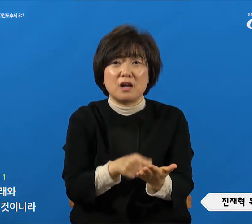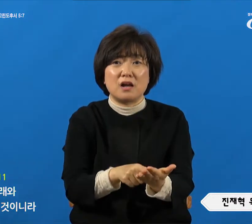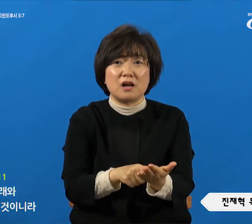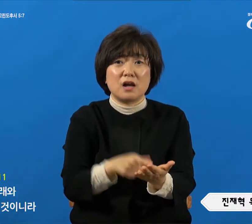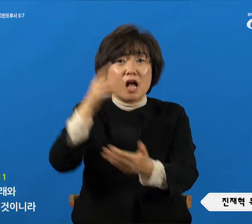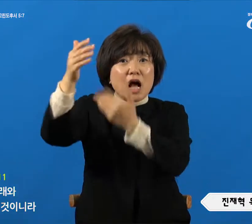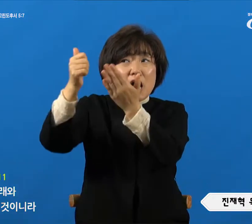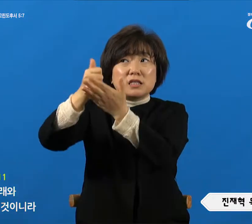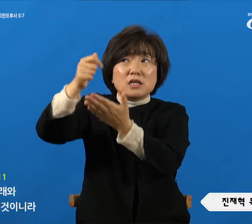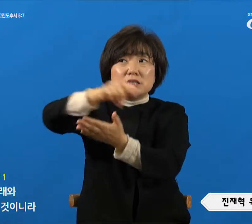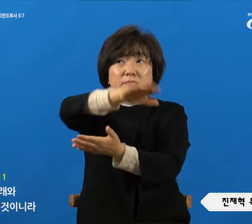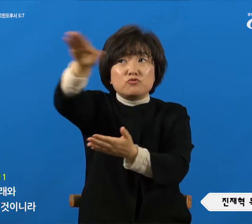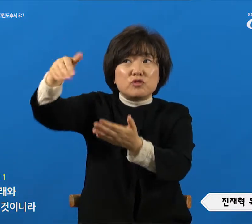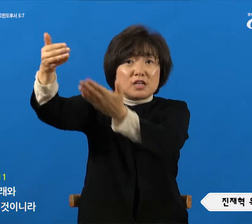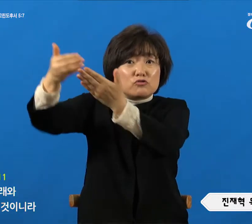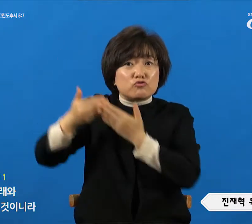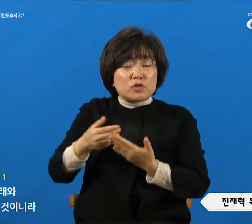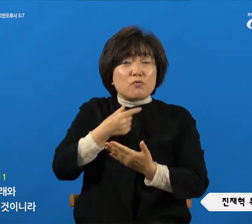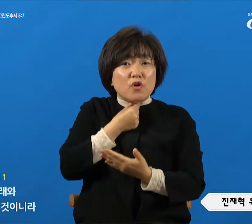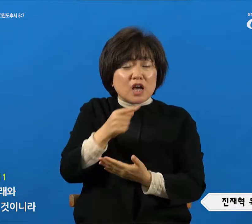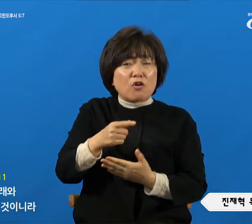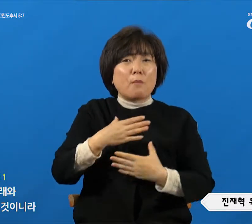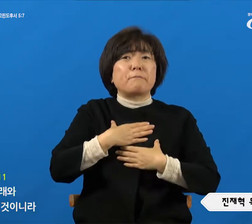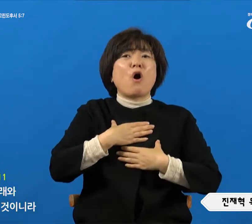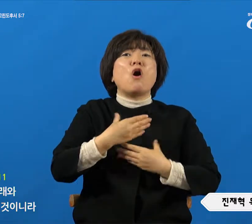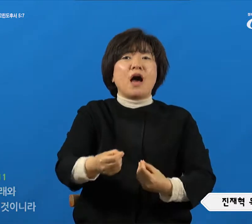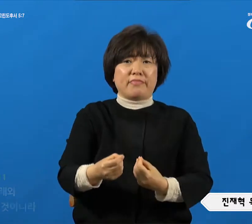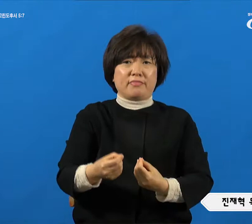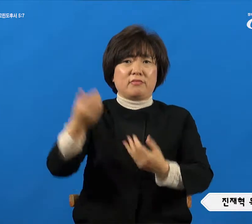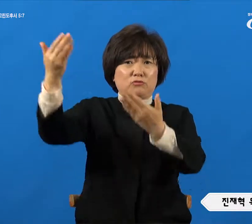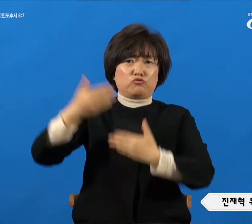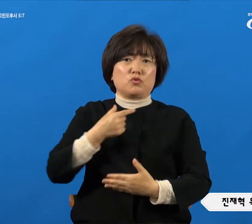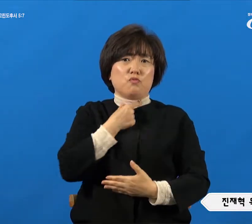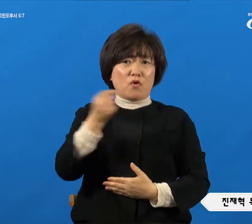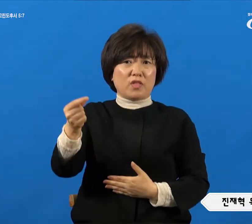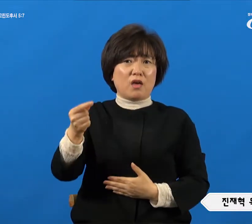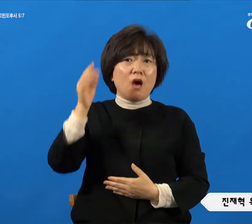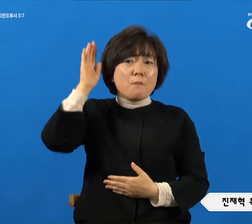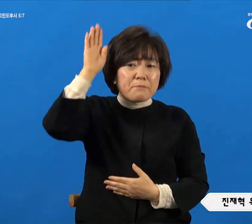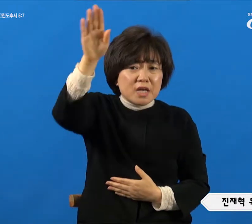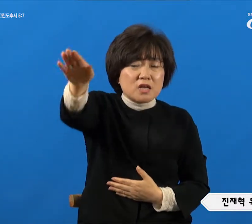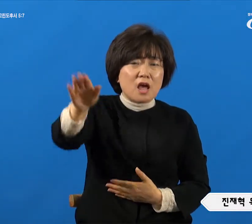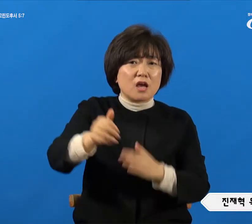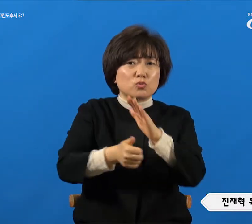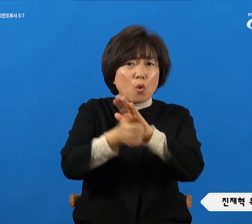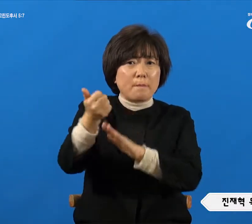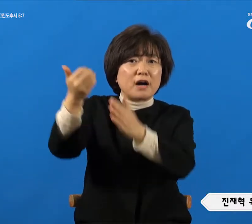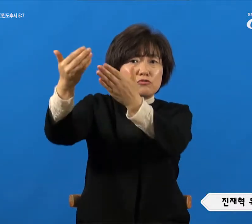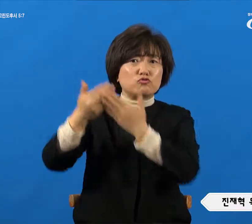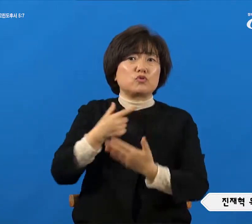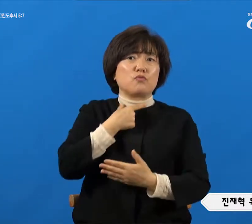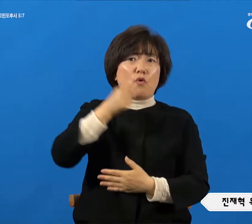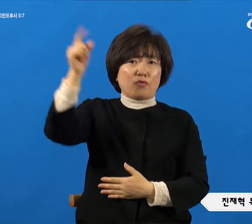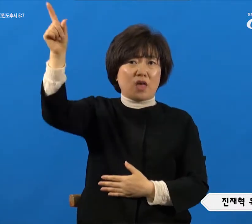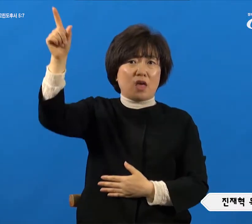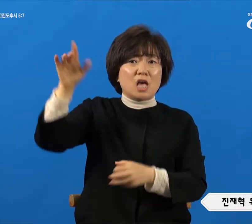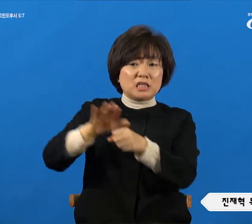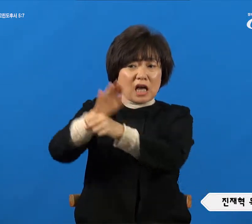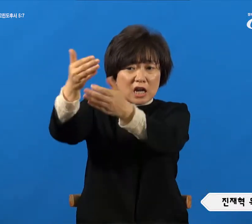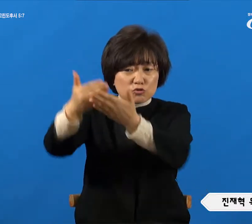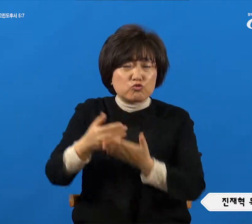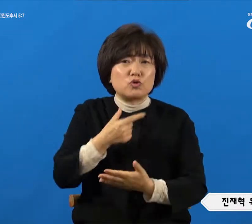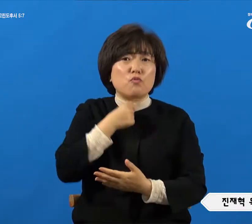하나님이 우리에게 주시기를 원하시는 것 평안이라고 말씀합니다. 미래입니다. 소망입니다.